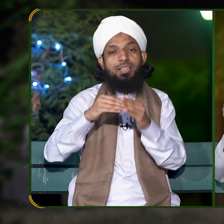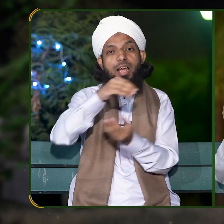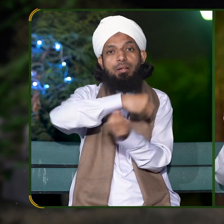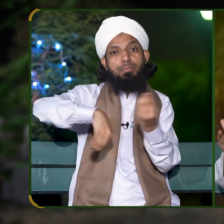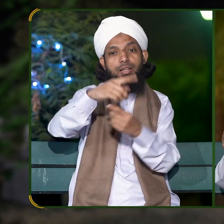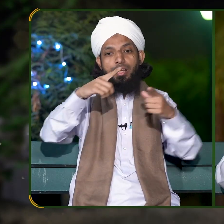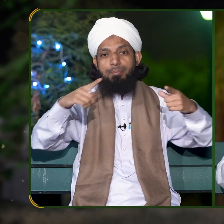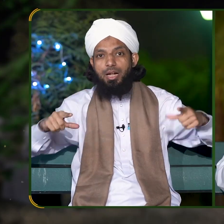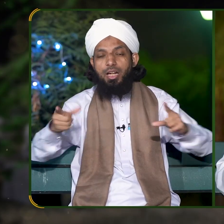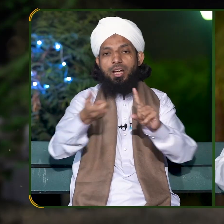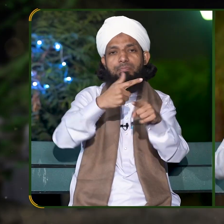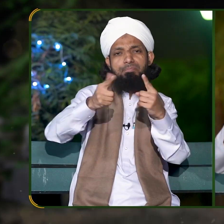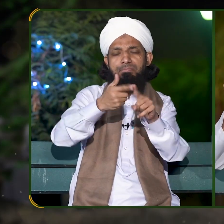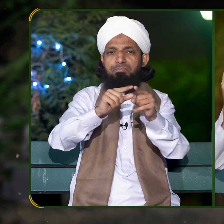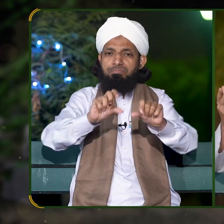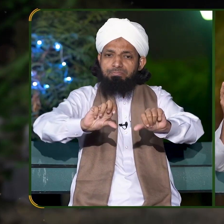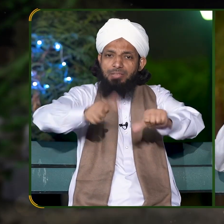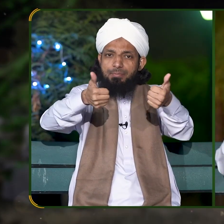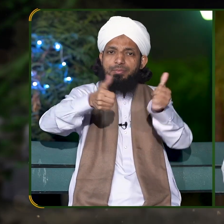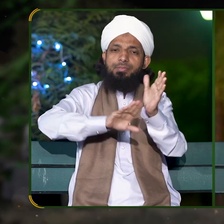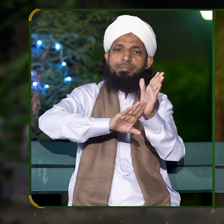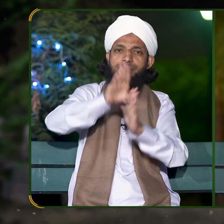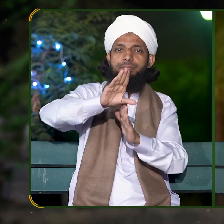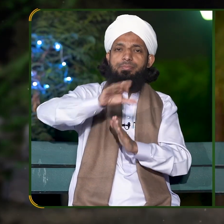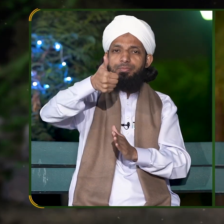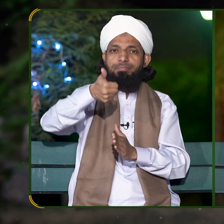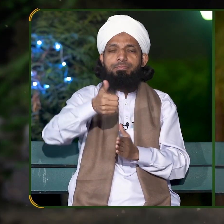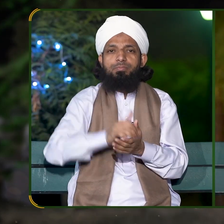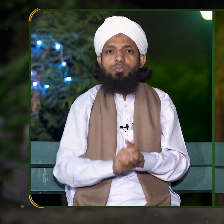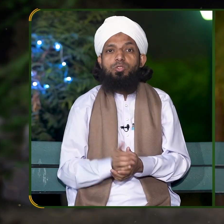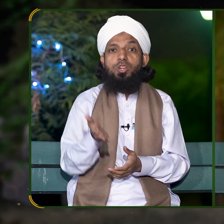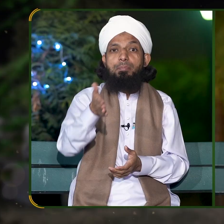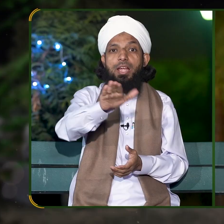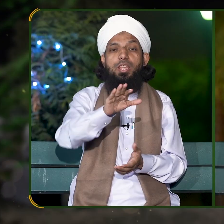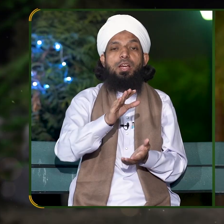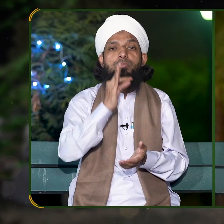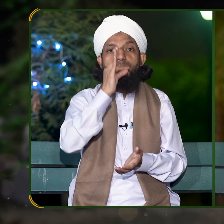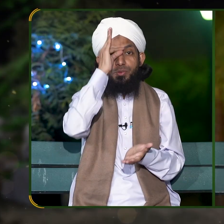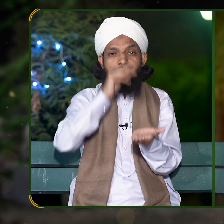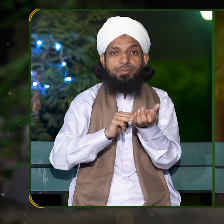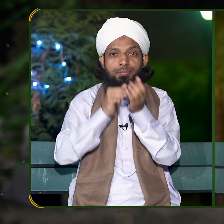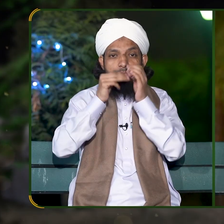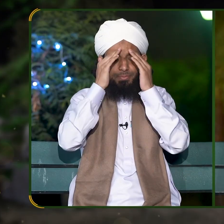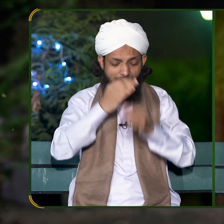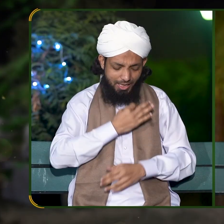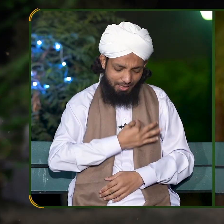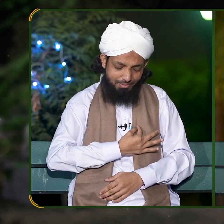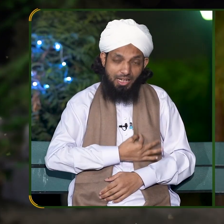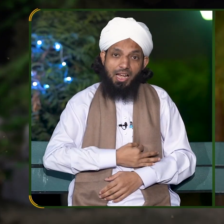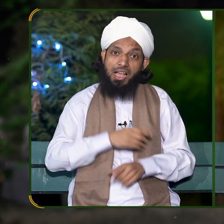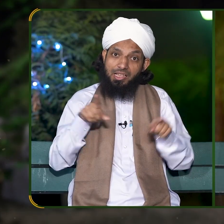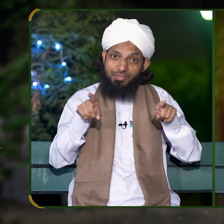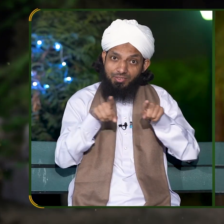فتح مکہ جیسی عظیم الشان فتح عطا فرمائی تو کریم آقا علیہ السلام عاجزی کے ساتھ مکہ میں داخل ہو